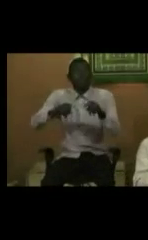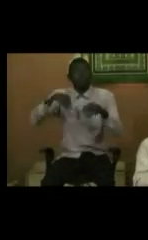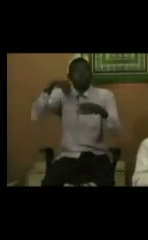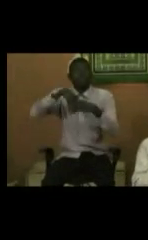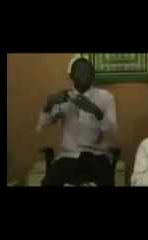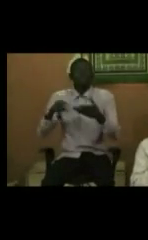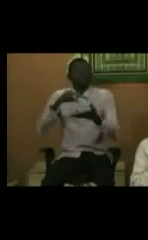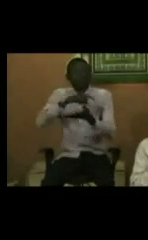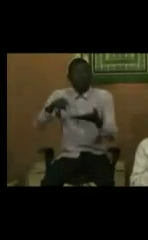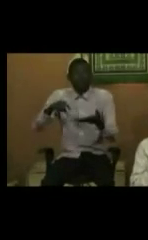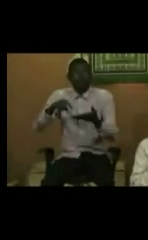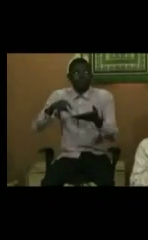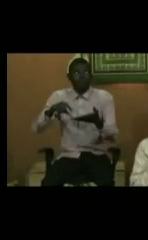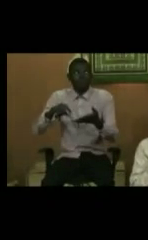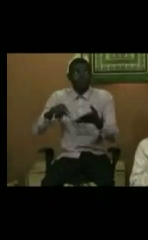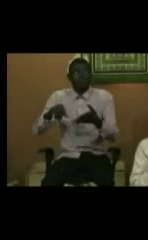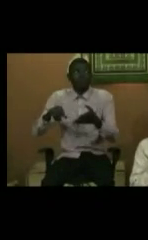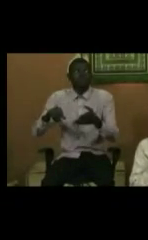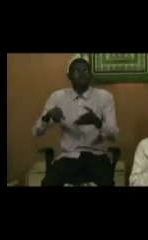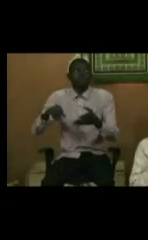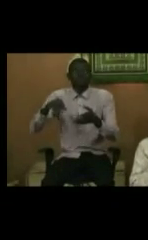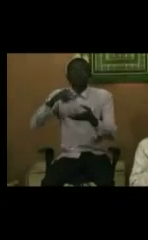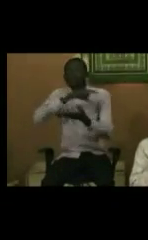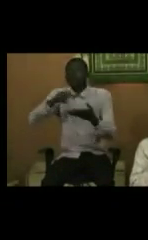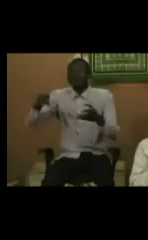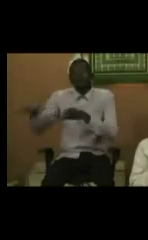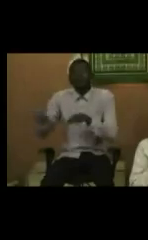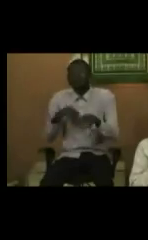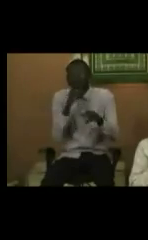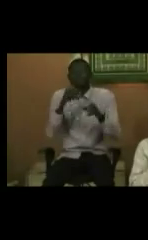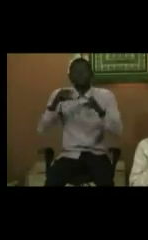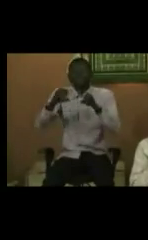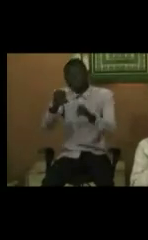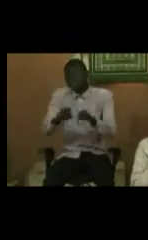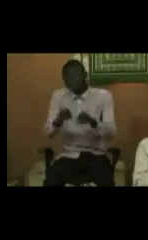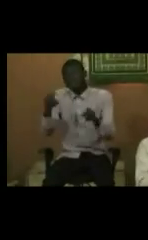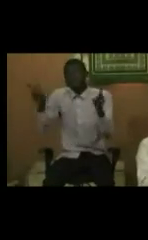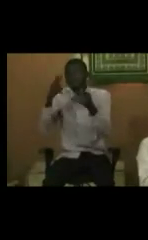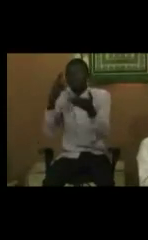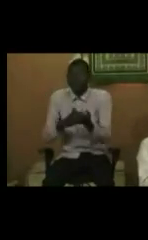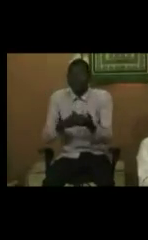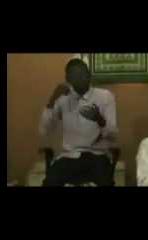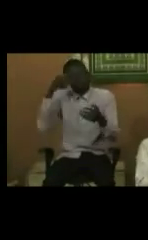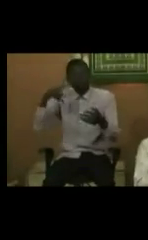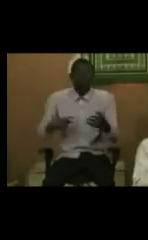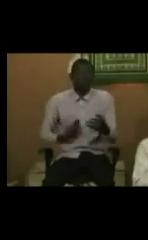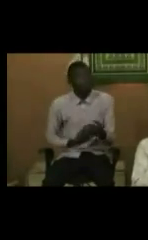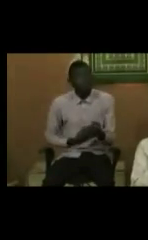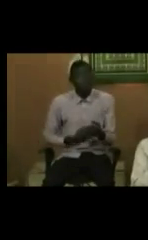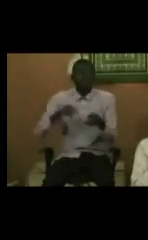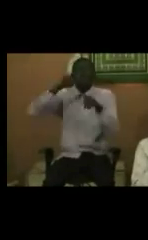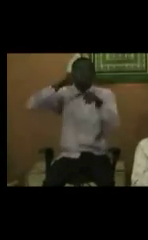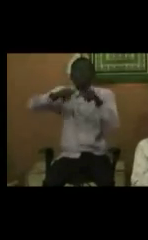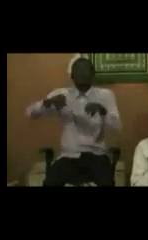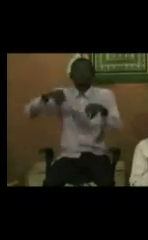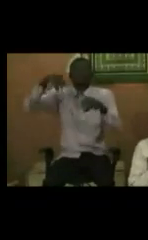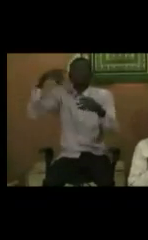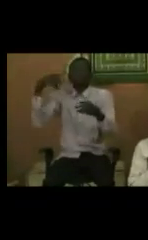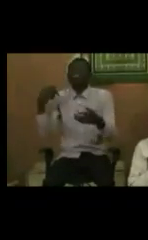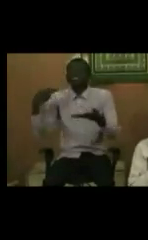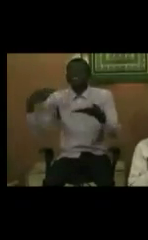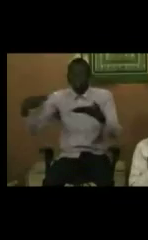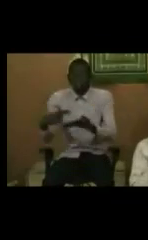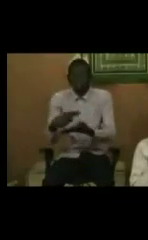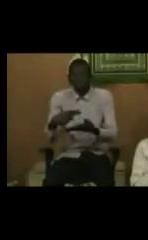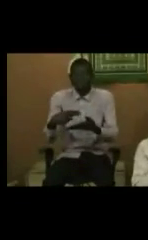walidhalika sala ba'du sahaba Rasulullah sallallahu alaihi wasallam nitori iyen